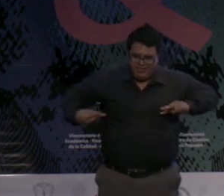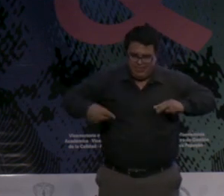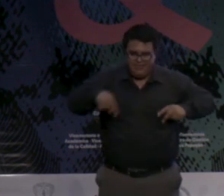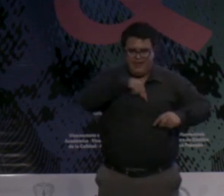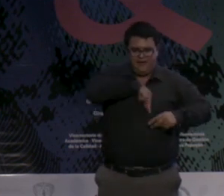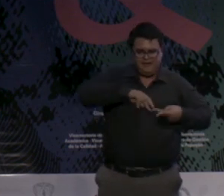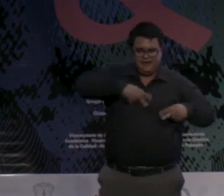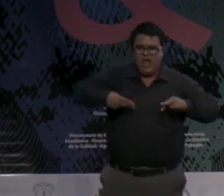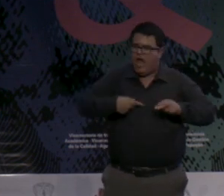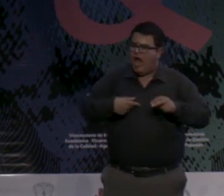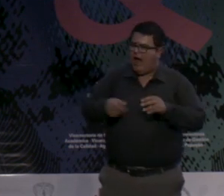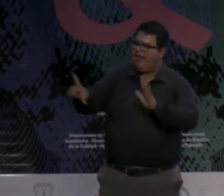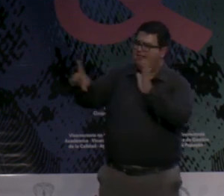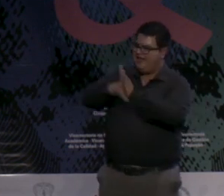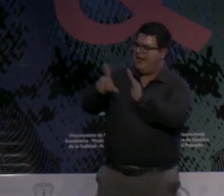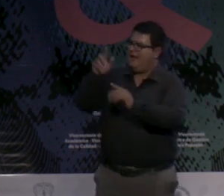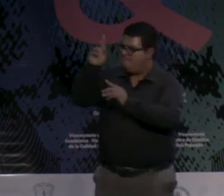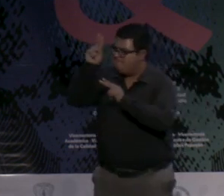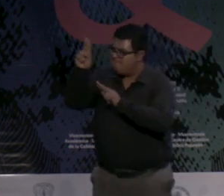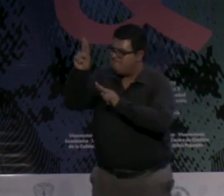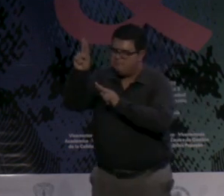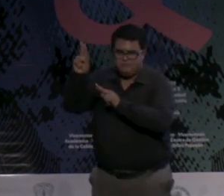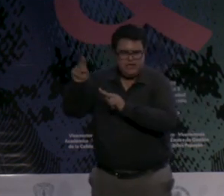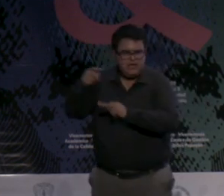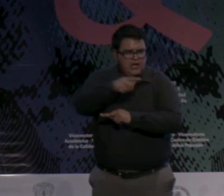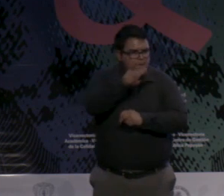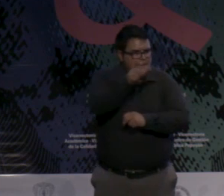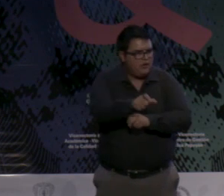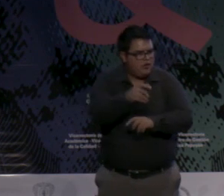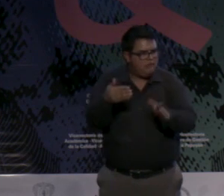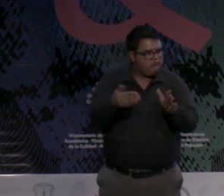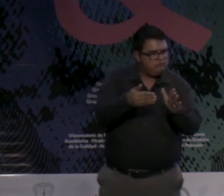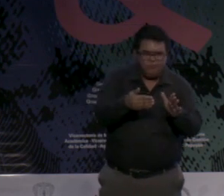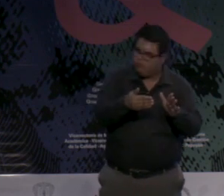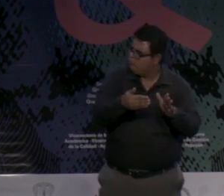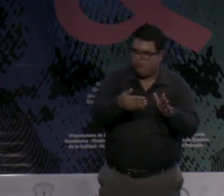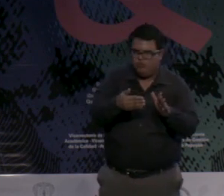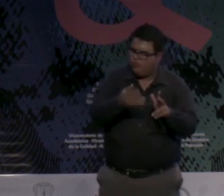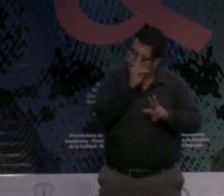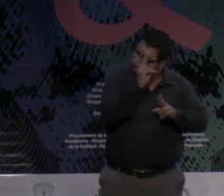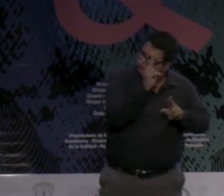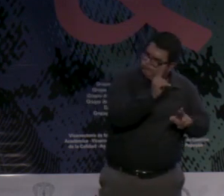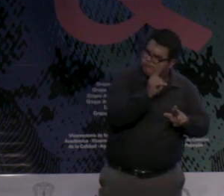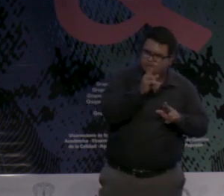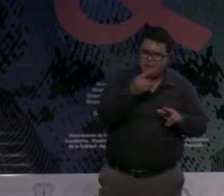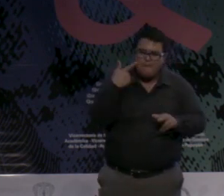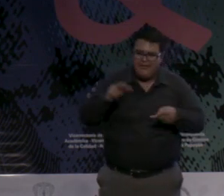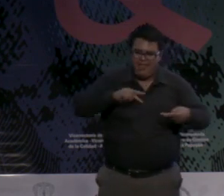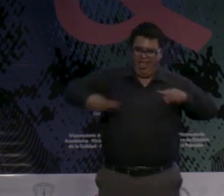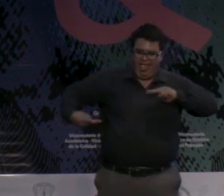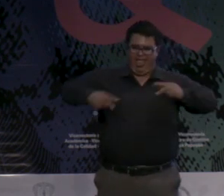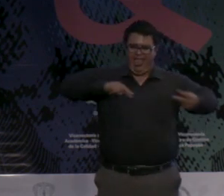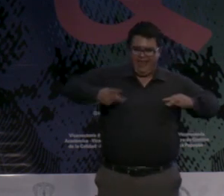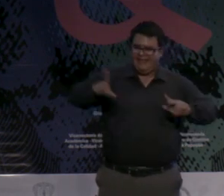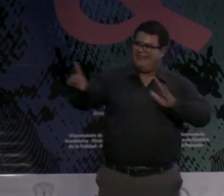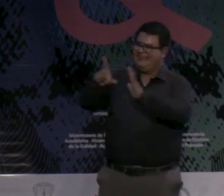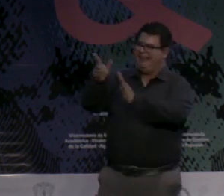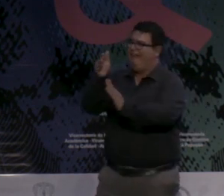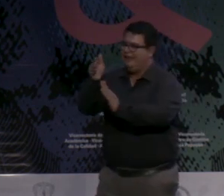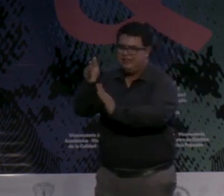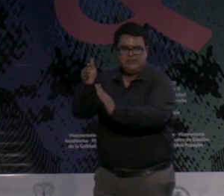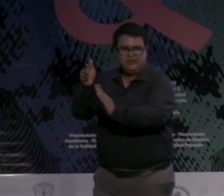moralmente. Y el otro, hospitalidad, desde el filósofo Jacques Derrida, desarrollando a Levinas, en el que encuentra que muchas veces uno se encuentra ante